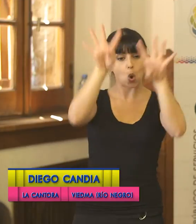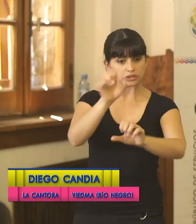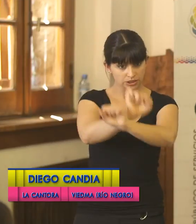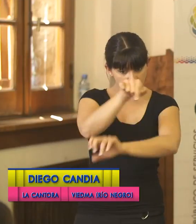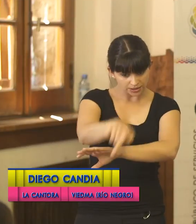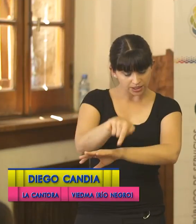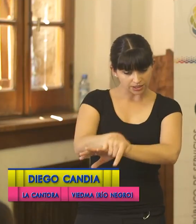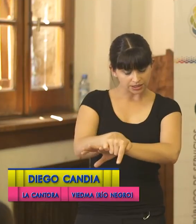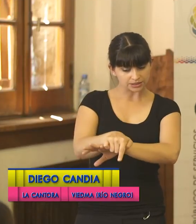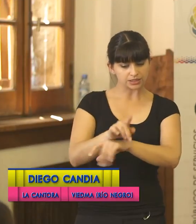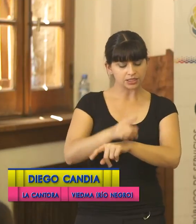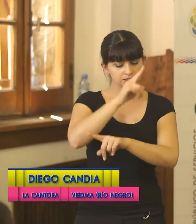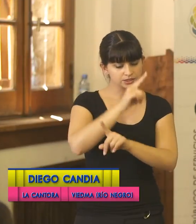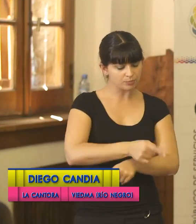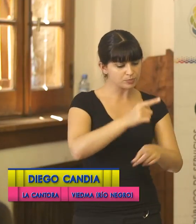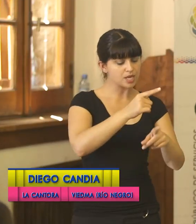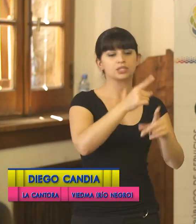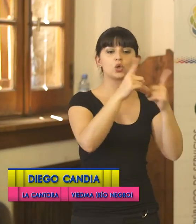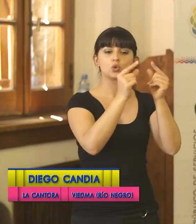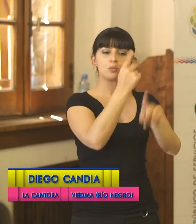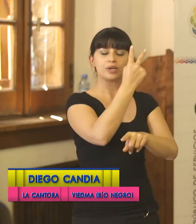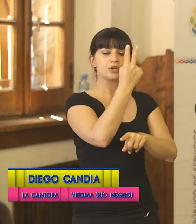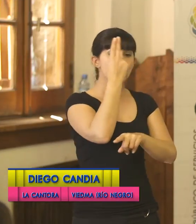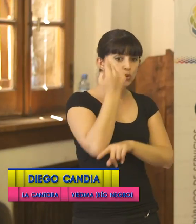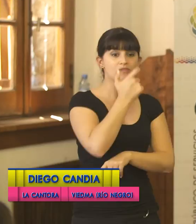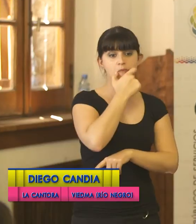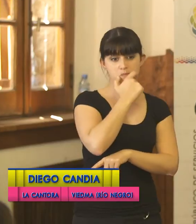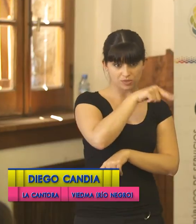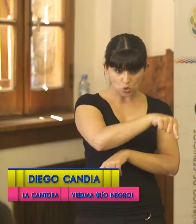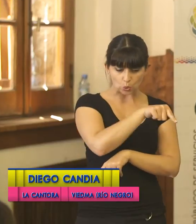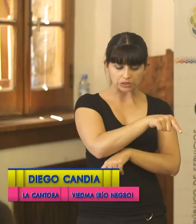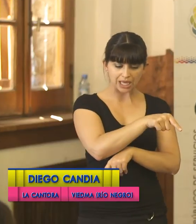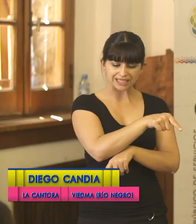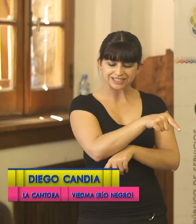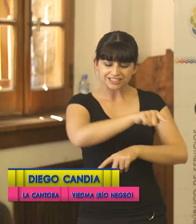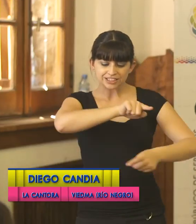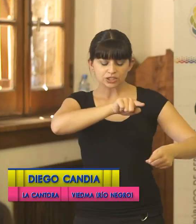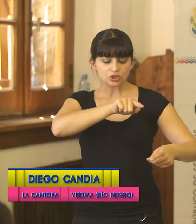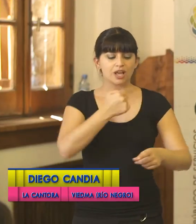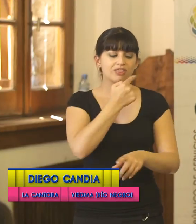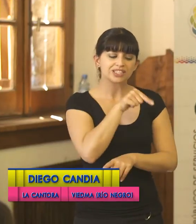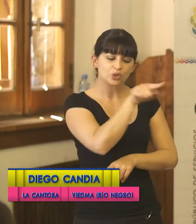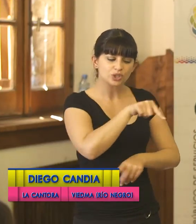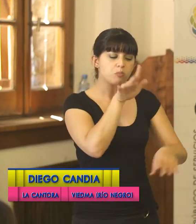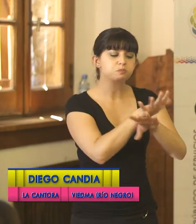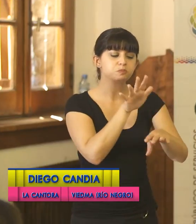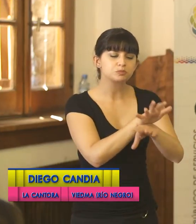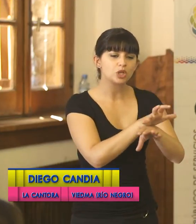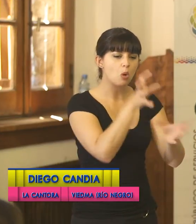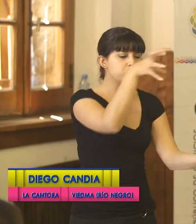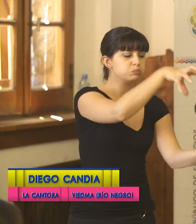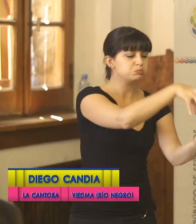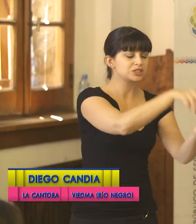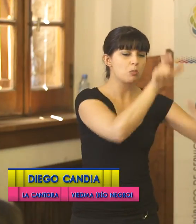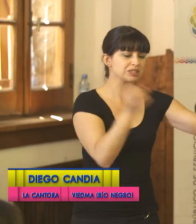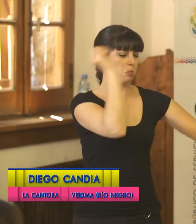y la cárcel la 9 de mendoza fueron declarados campos de concentración por las naciones unidas pero nunca